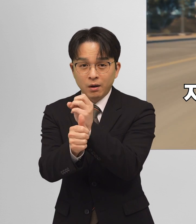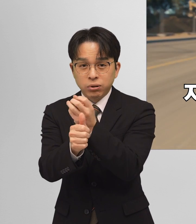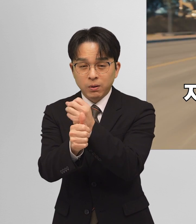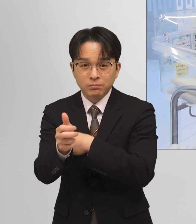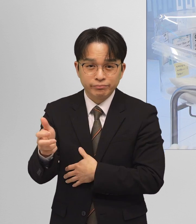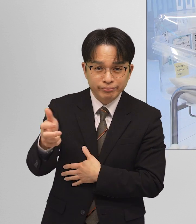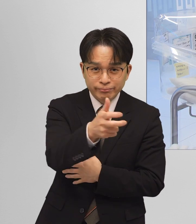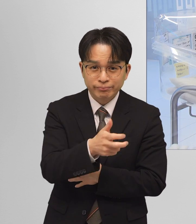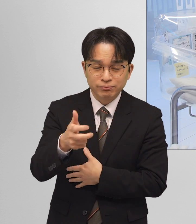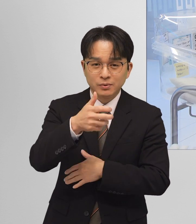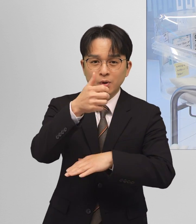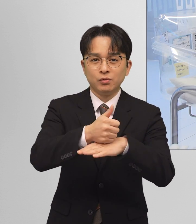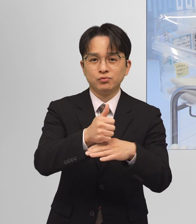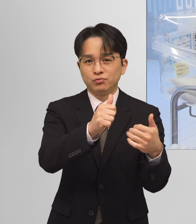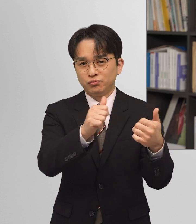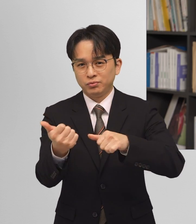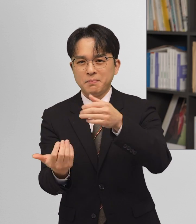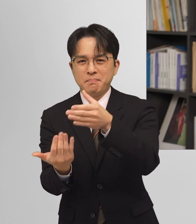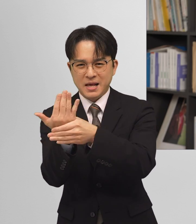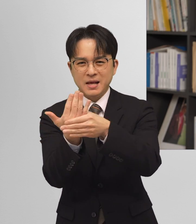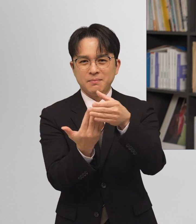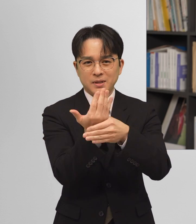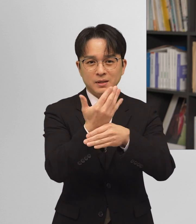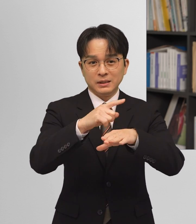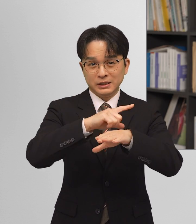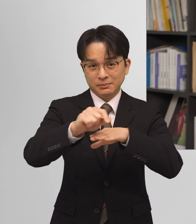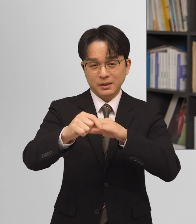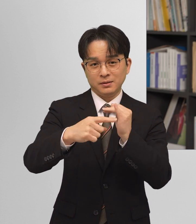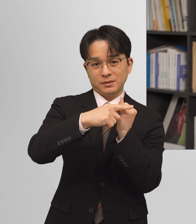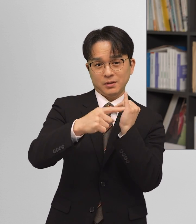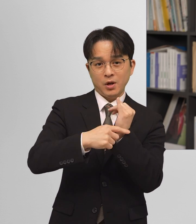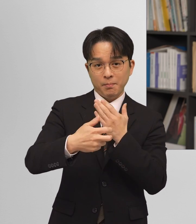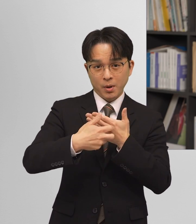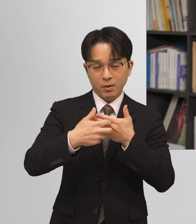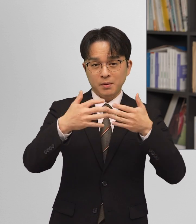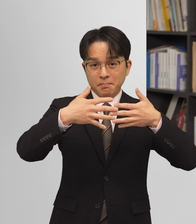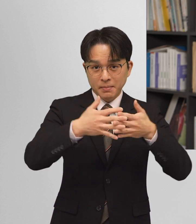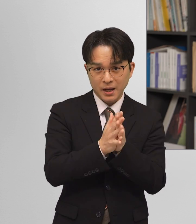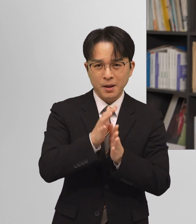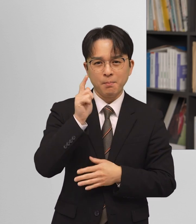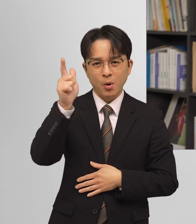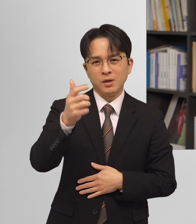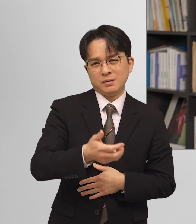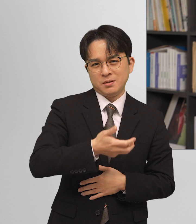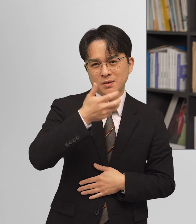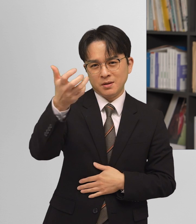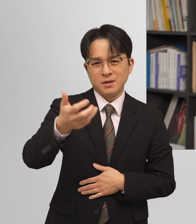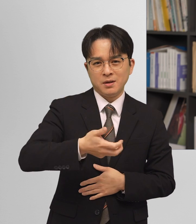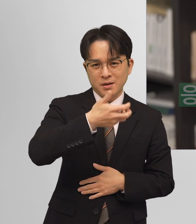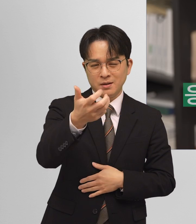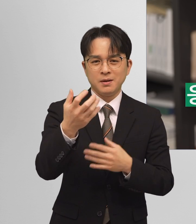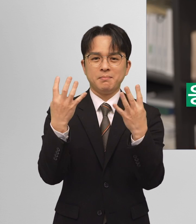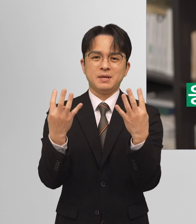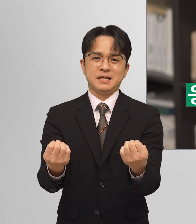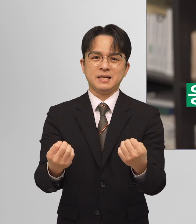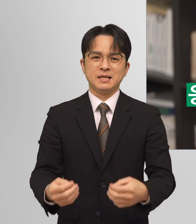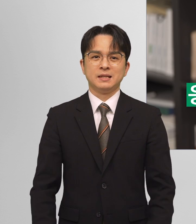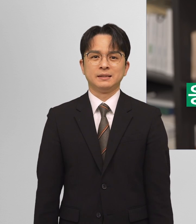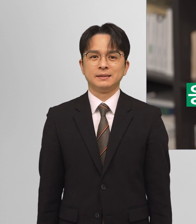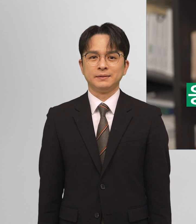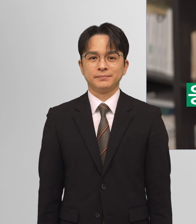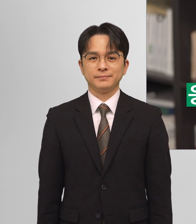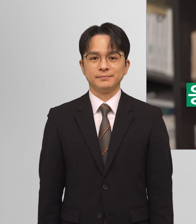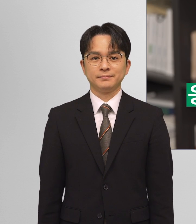하고 있고, 또 산부인과가 부족해서 다른 지역으로 이제 원정 출산을 하는 경우들도 굉장히 빈번하게 발생을 하고 있습니다. 이런 가장